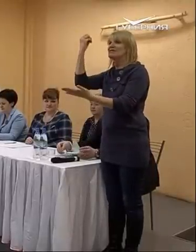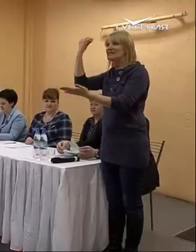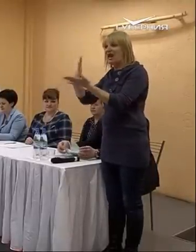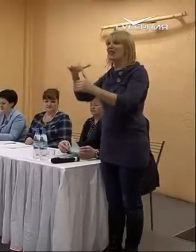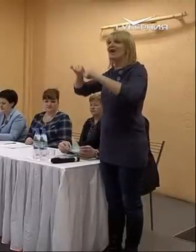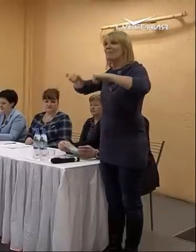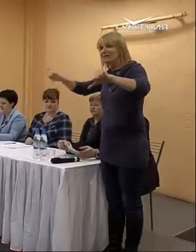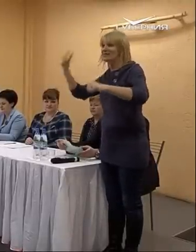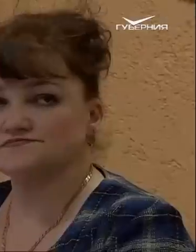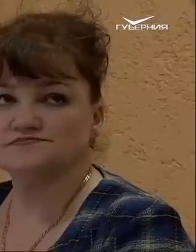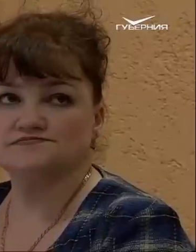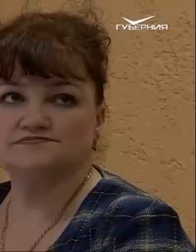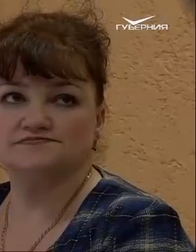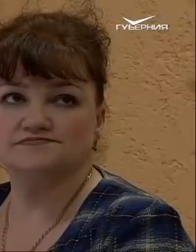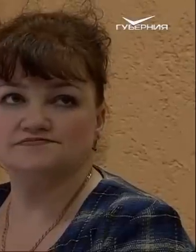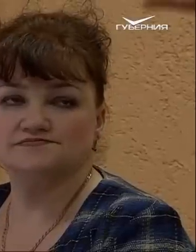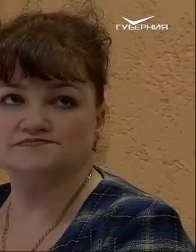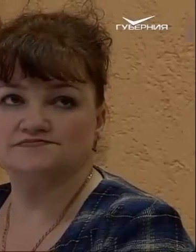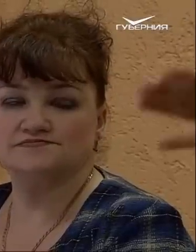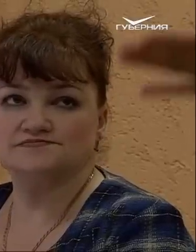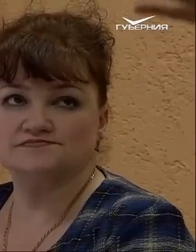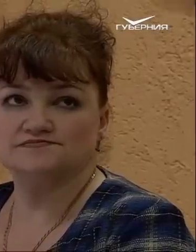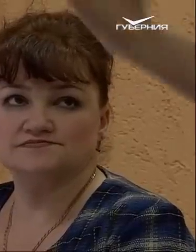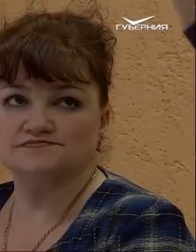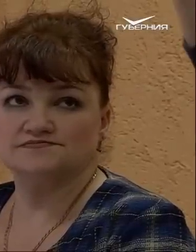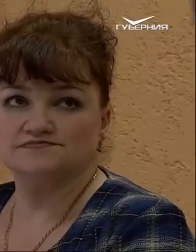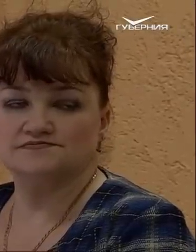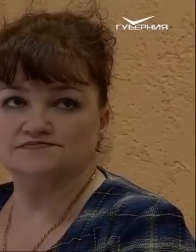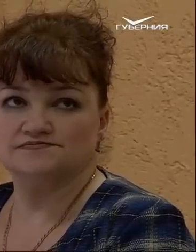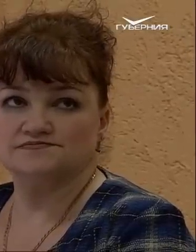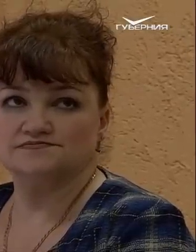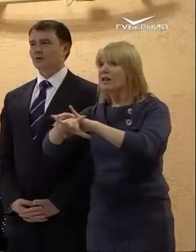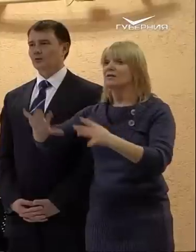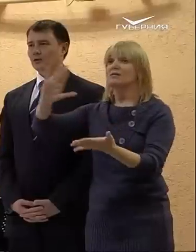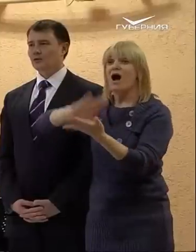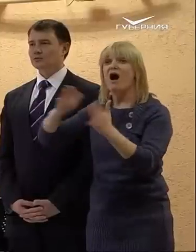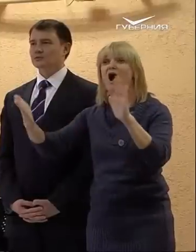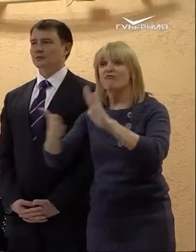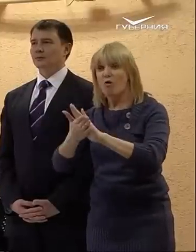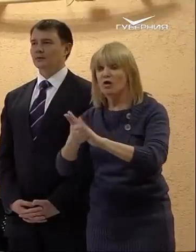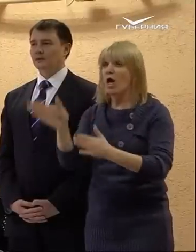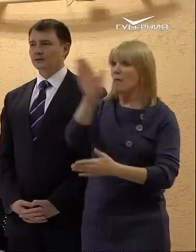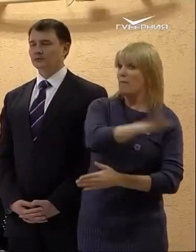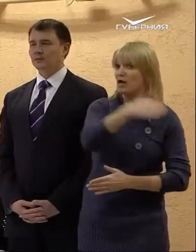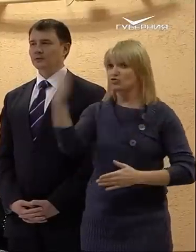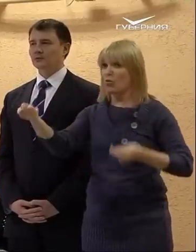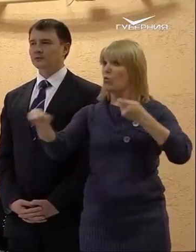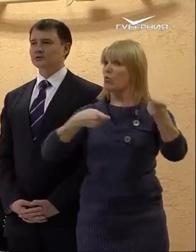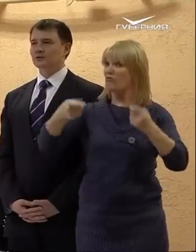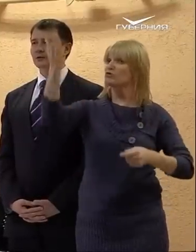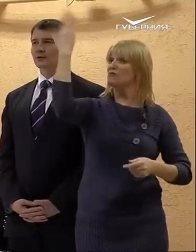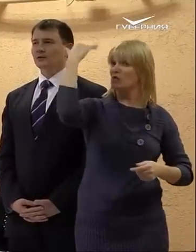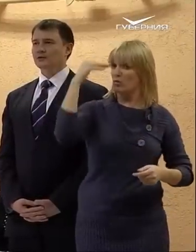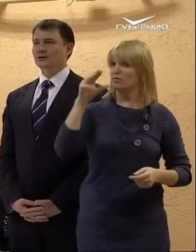аппарат, но пока не ясно, что будет дальше. В Самарском отделении организации выразили солидарность людям с ограниченными возможностями, которые оказались в